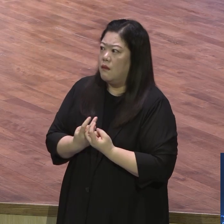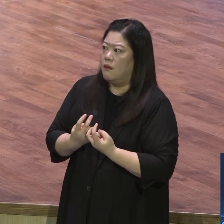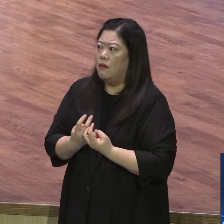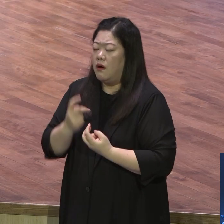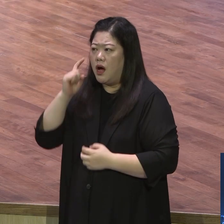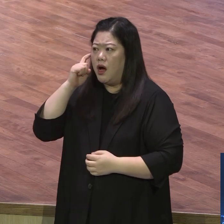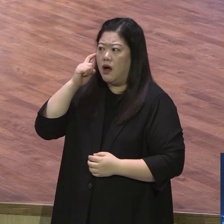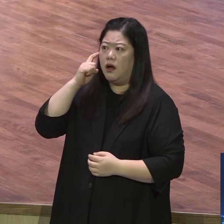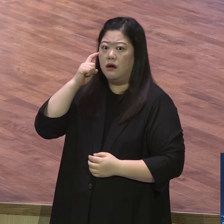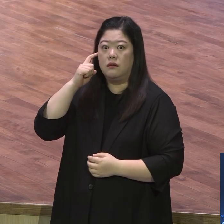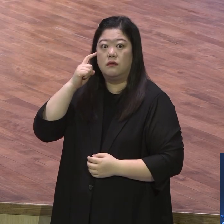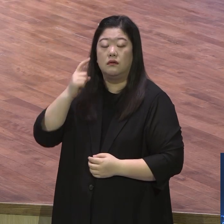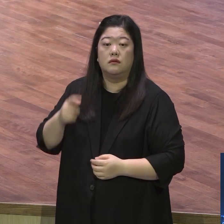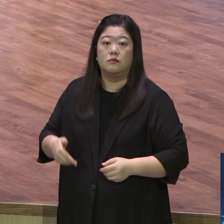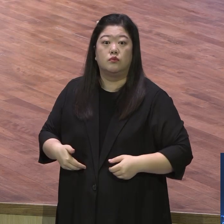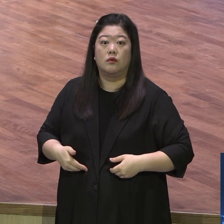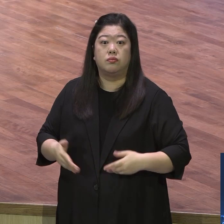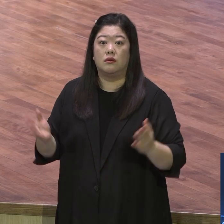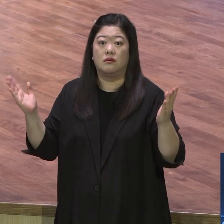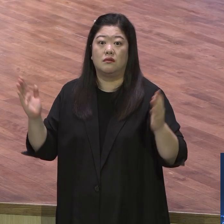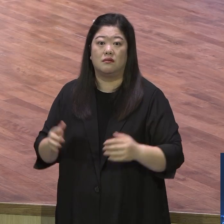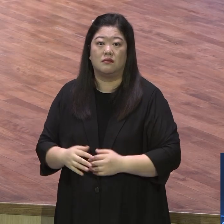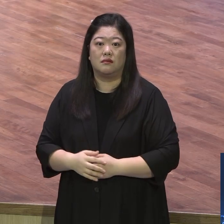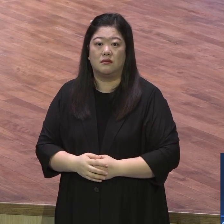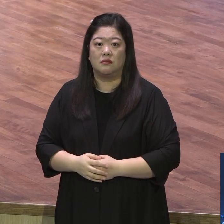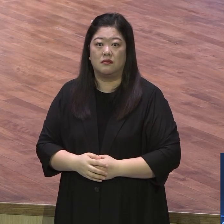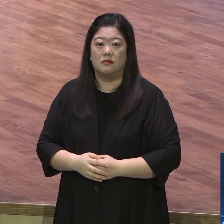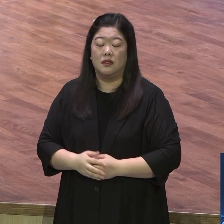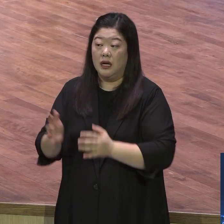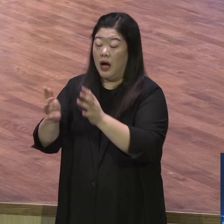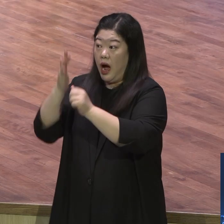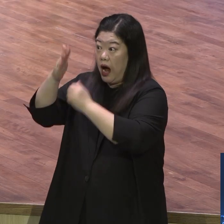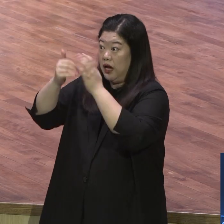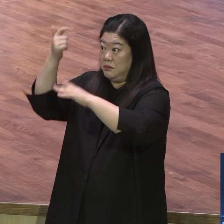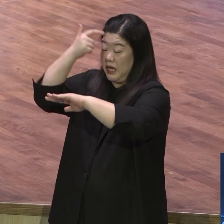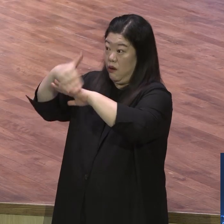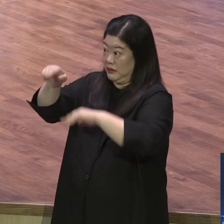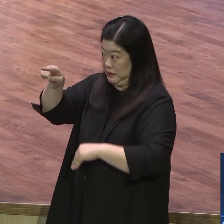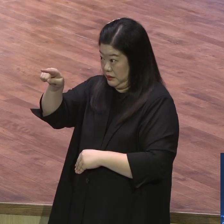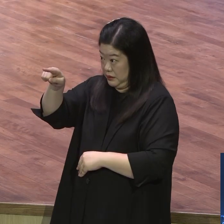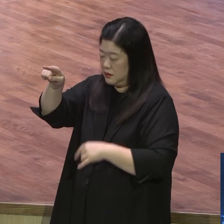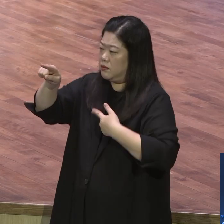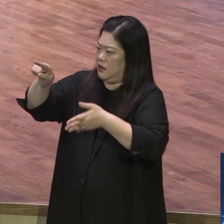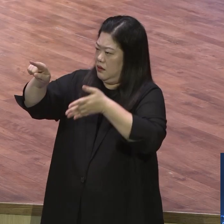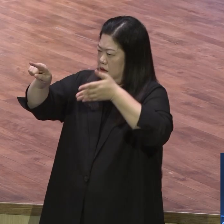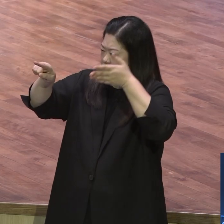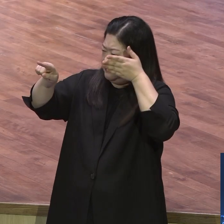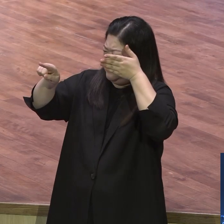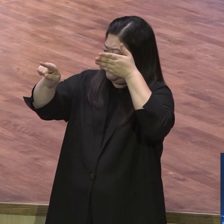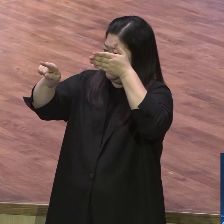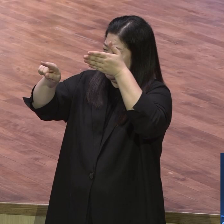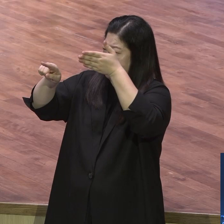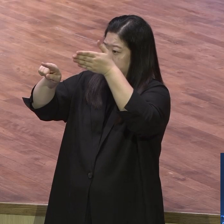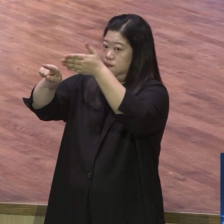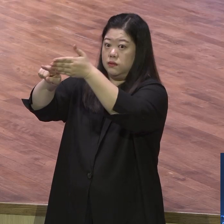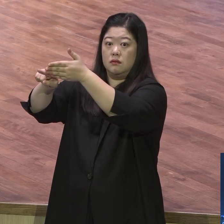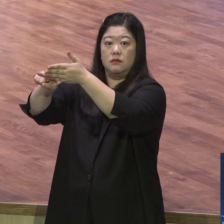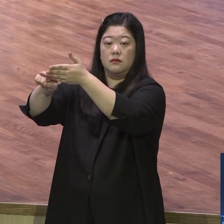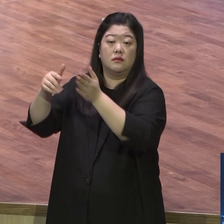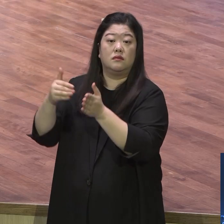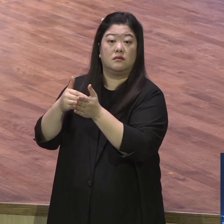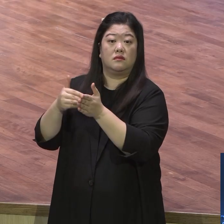자우로나 눈팔지 않으냐고 계속 앞만 보고 믿음에 도전해 나갑니다 이것이 믿는 자의 영적